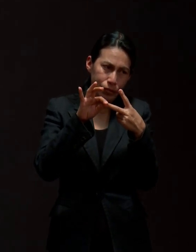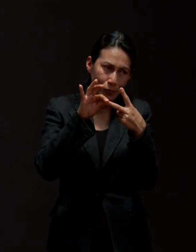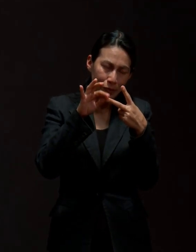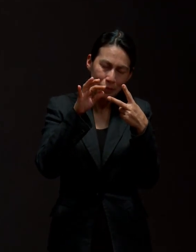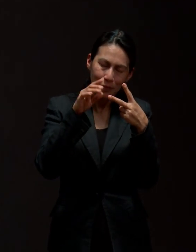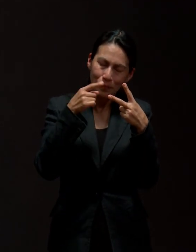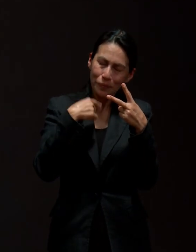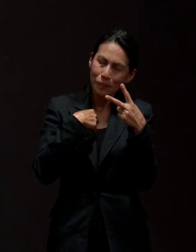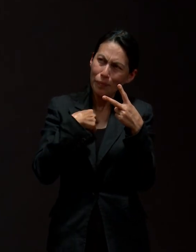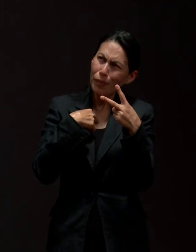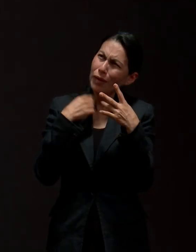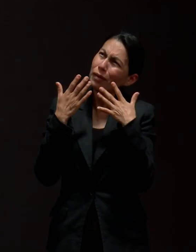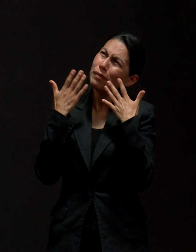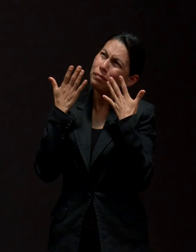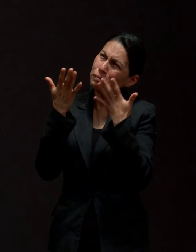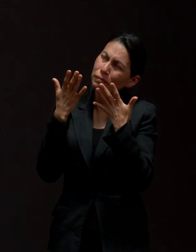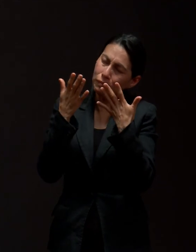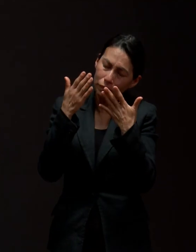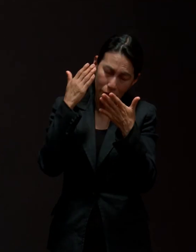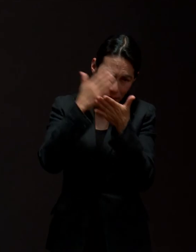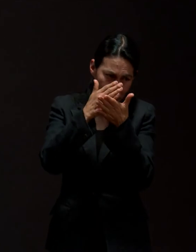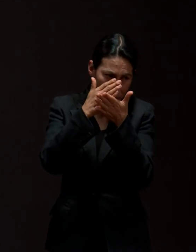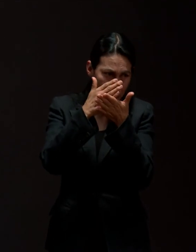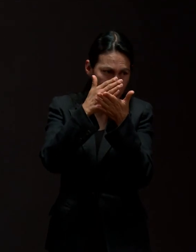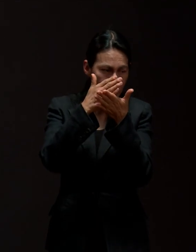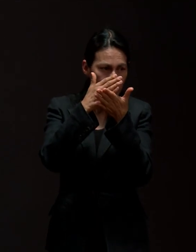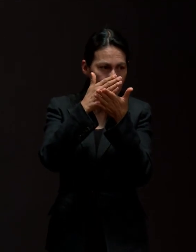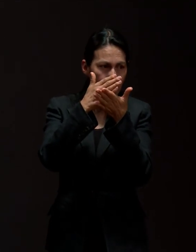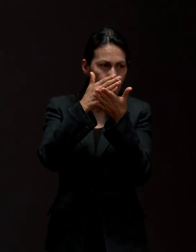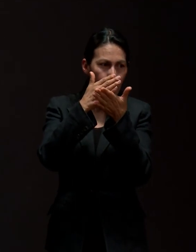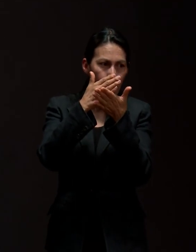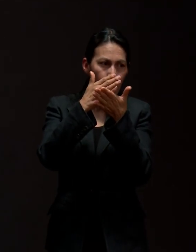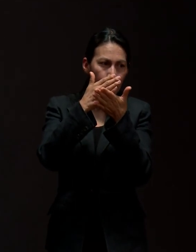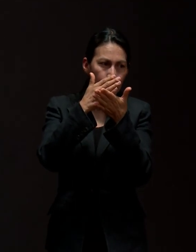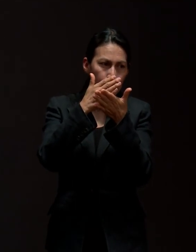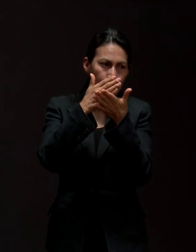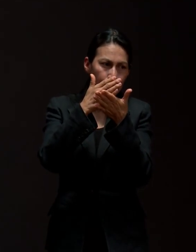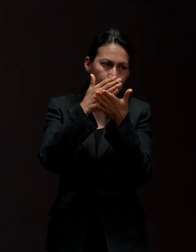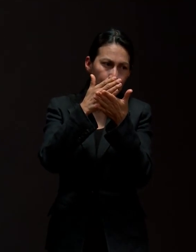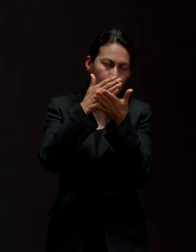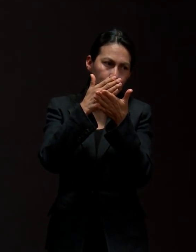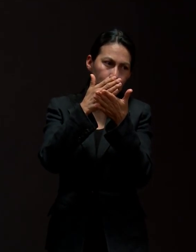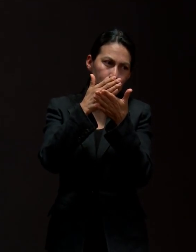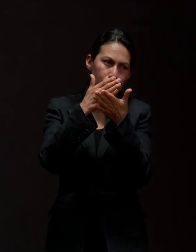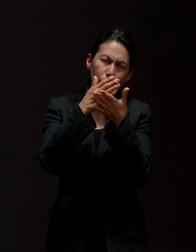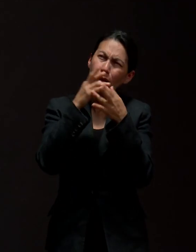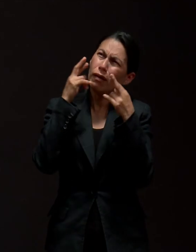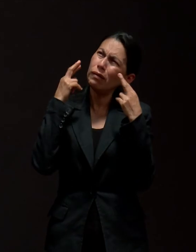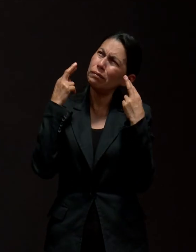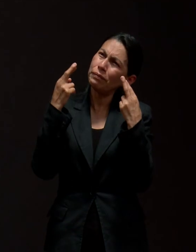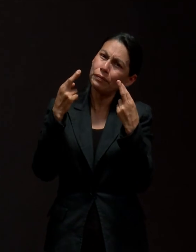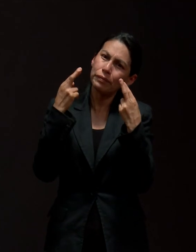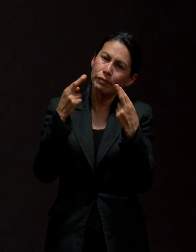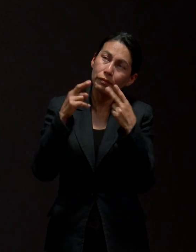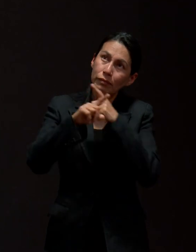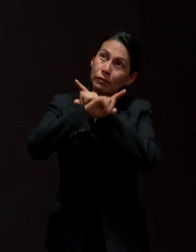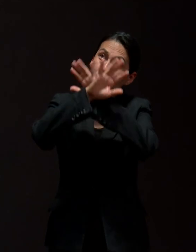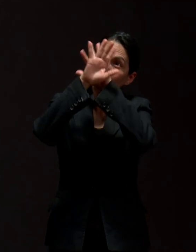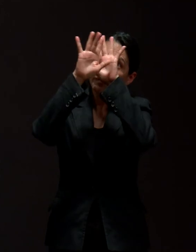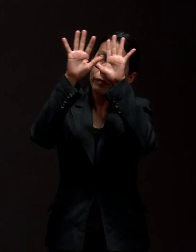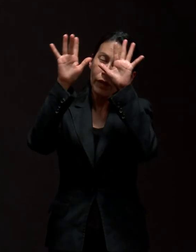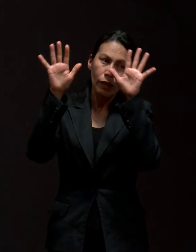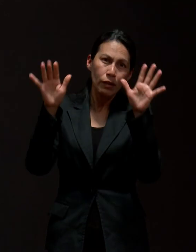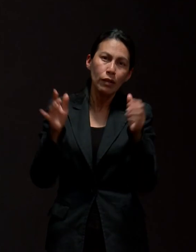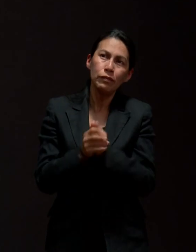expectativas limitadas, sino conforme a sus riquezas en